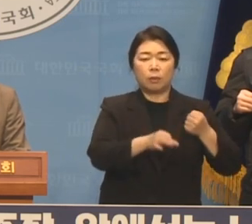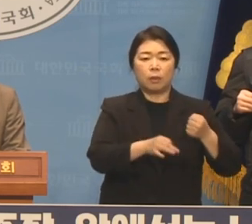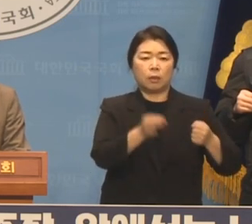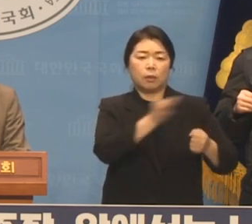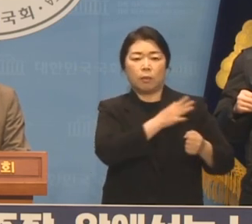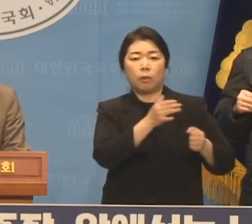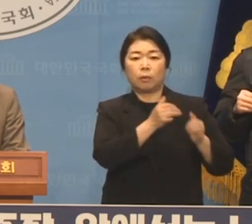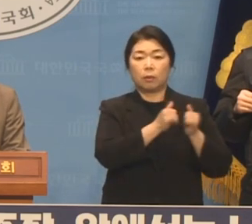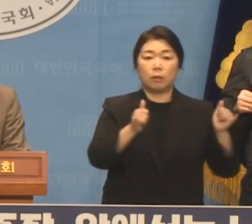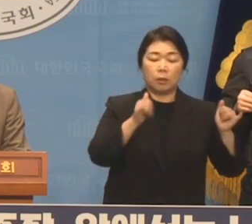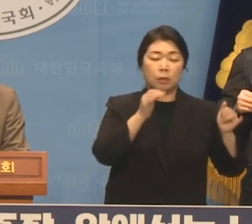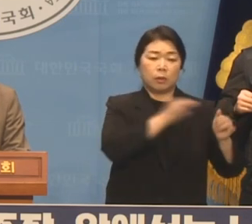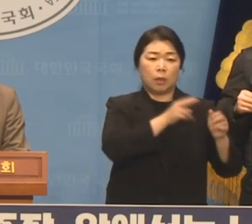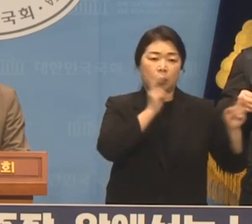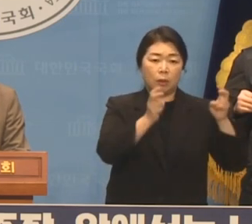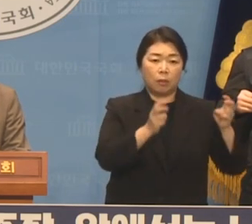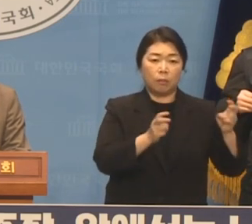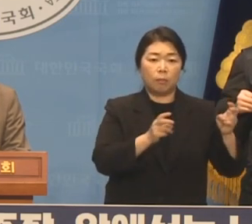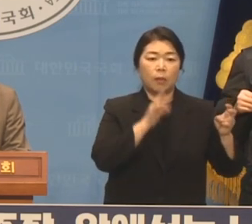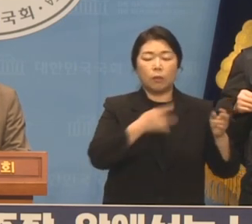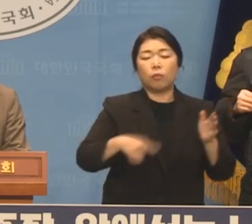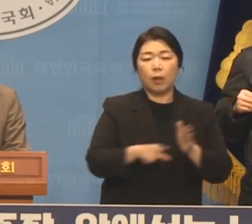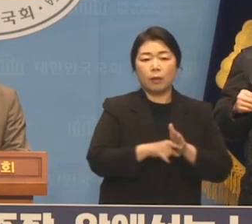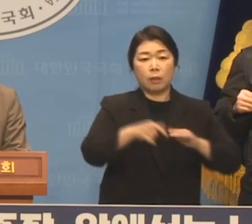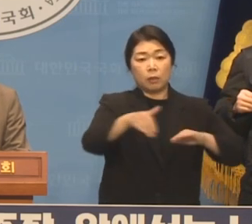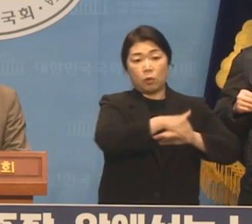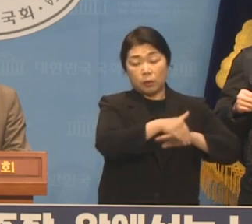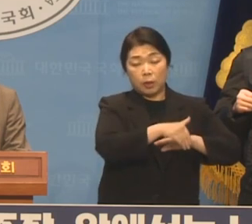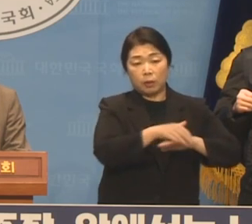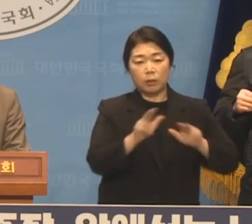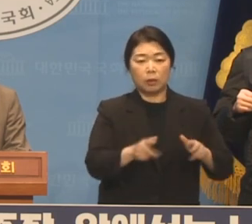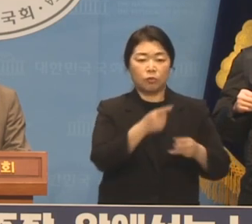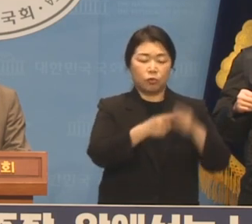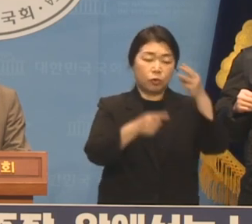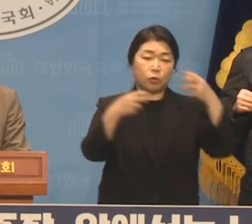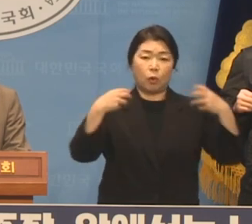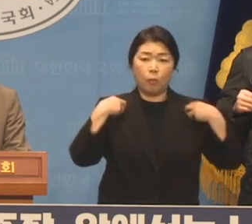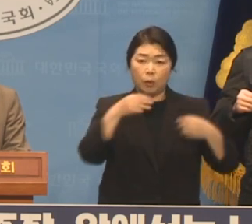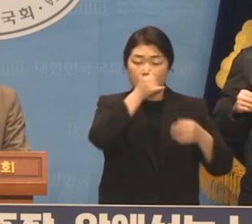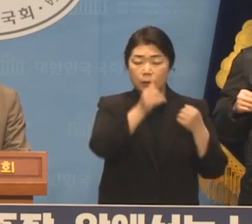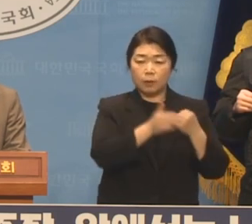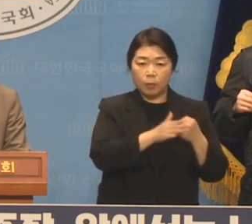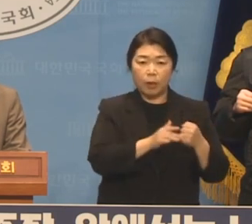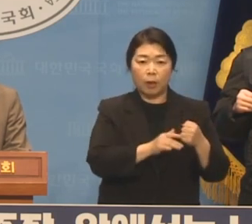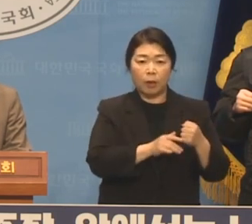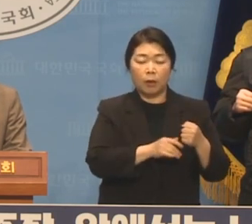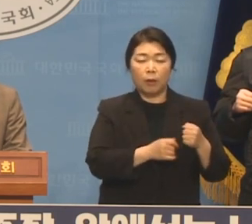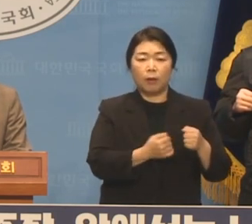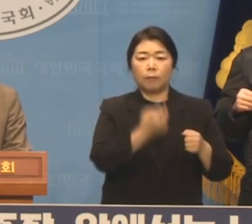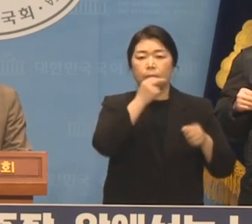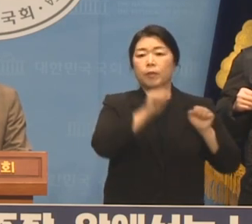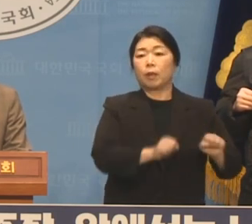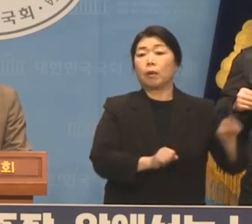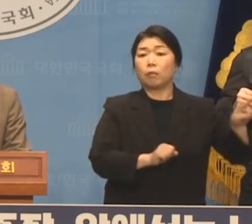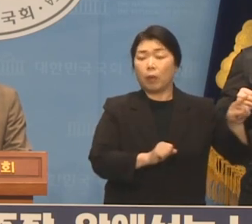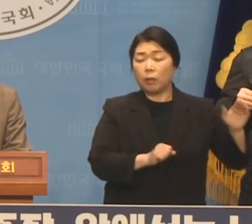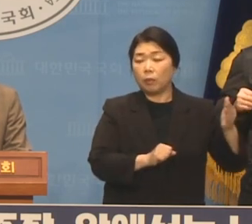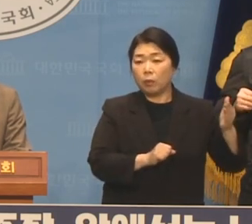위한 정책으로 일관하고 있는 현재의 윤석열 정권이 있기에 가능한 것이며